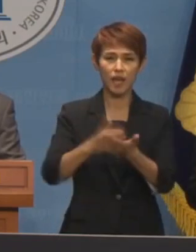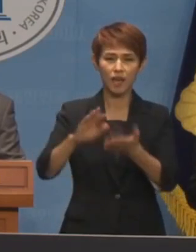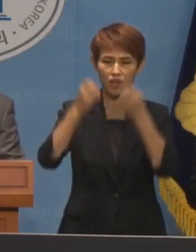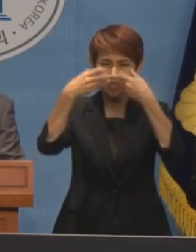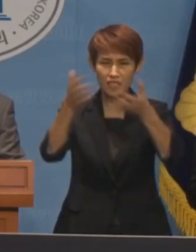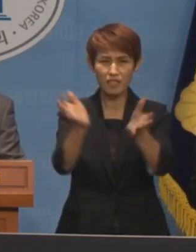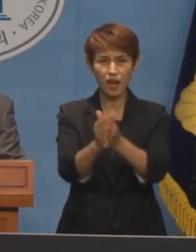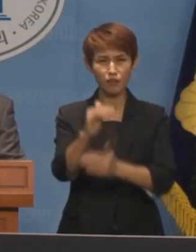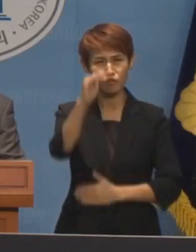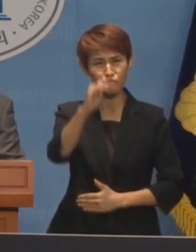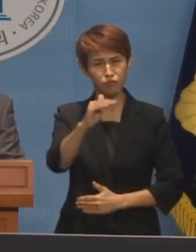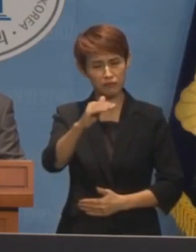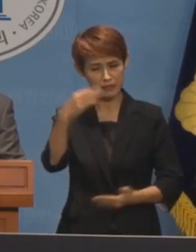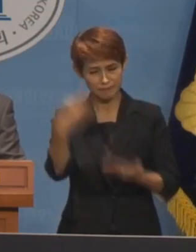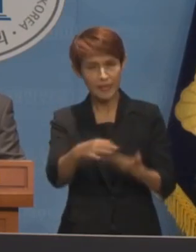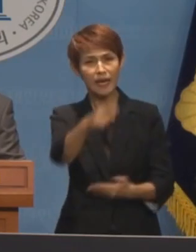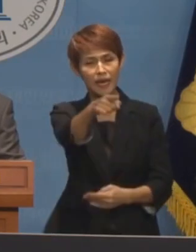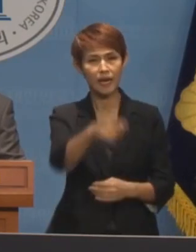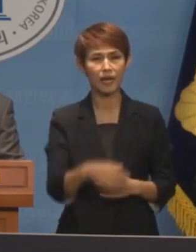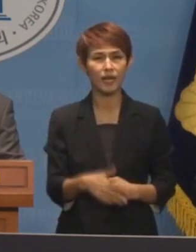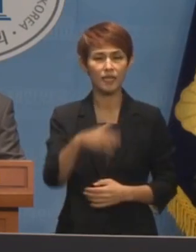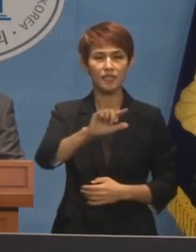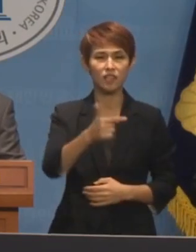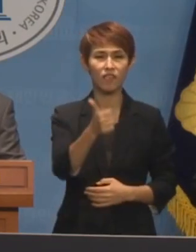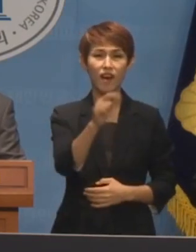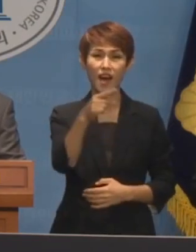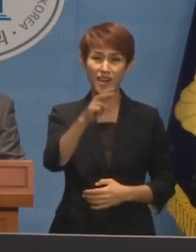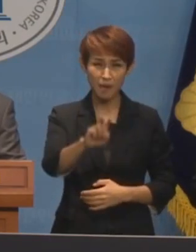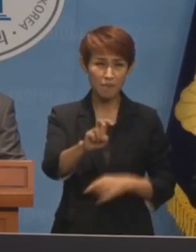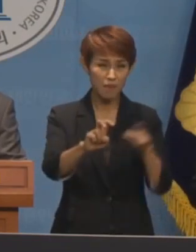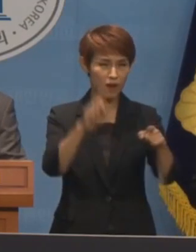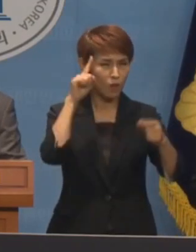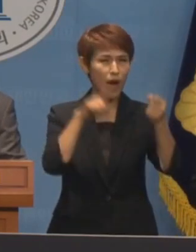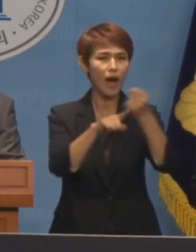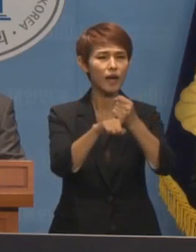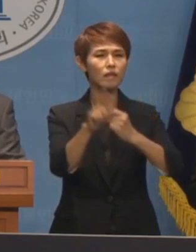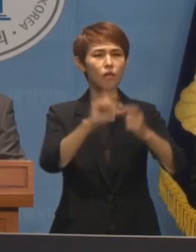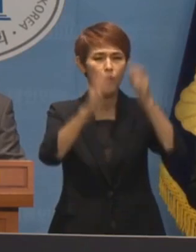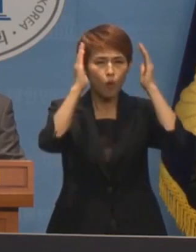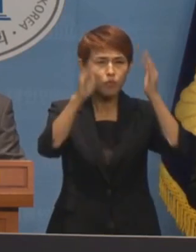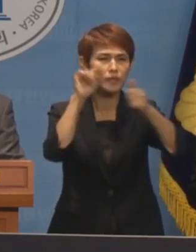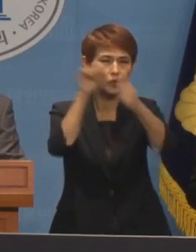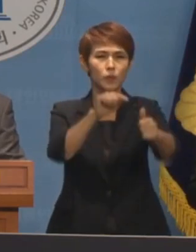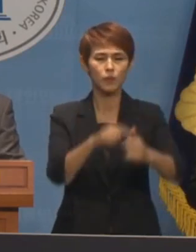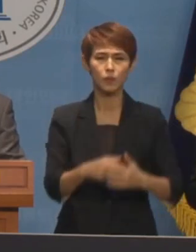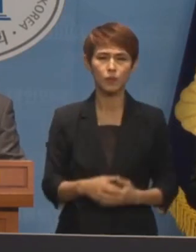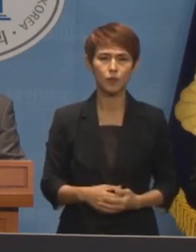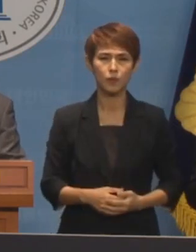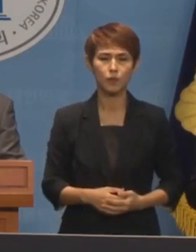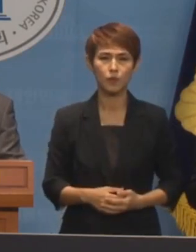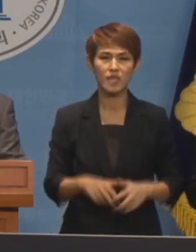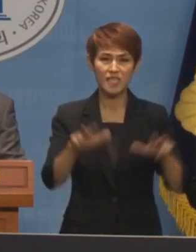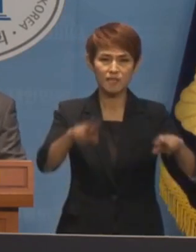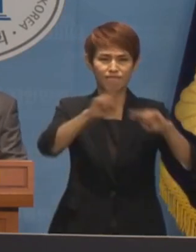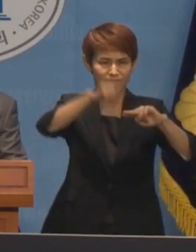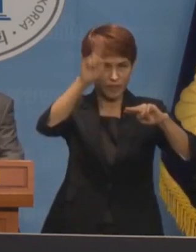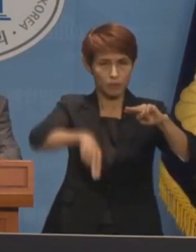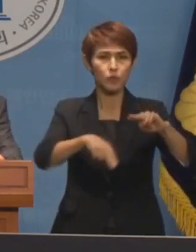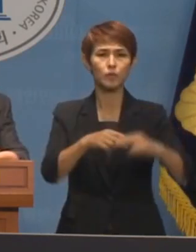그 정도밖에 안 됩니까? 천하람은 과학에 대하여 더 공부하고 다시 오십시오. 그리고 당장